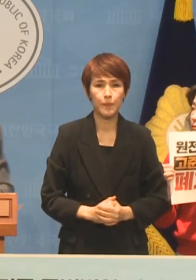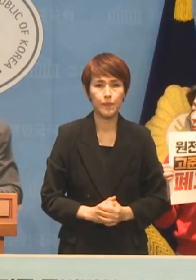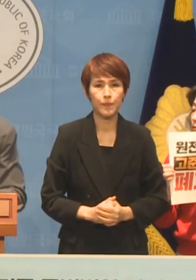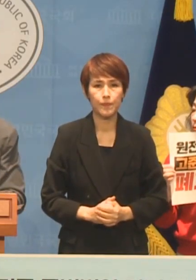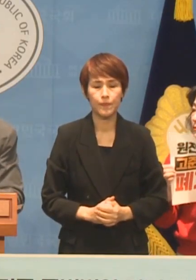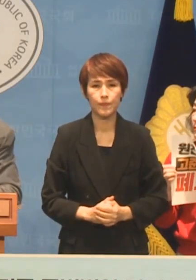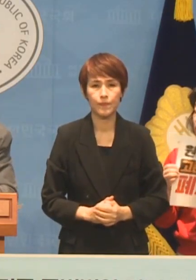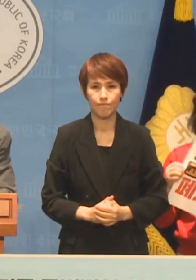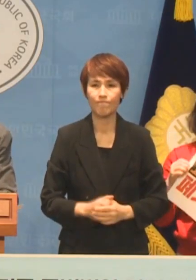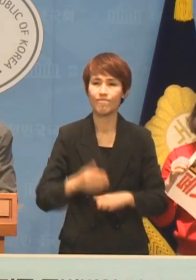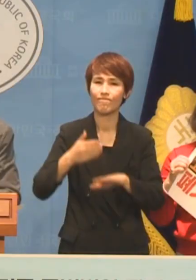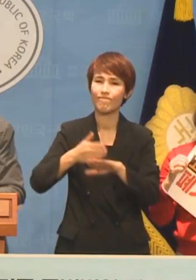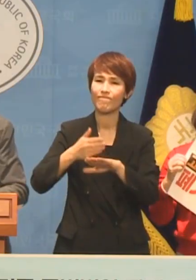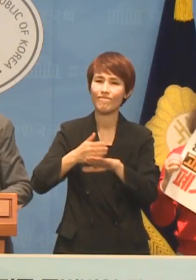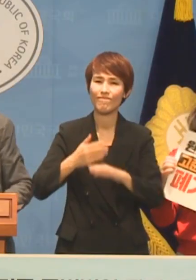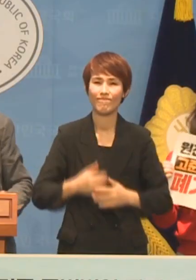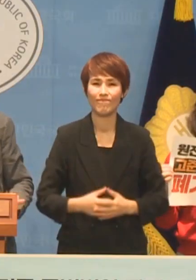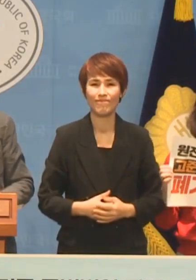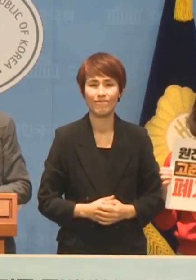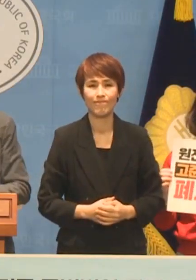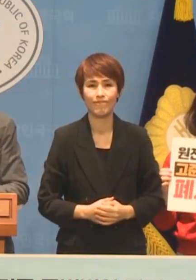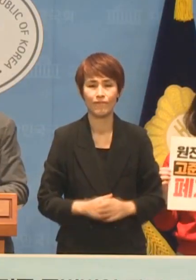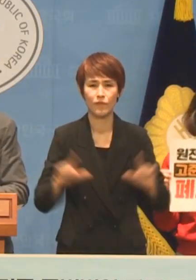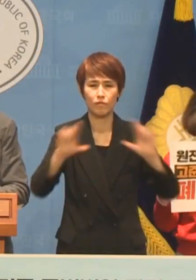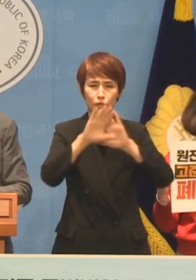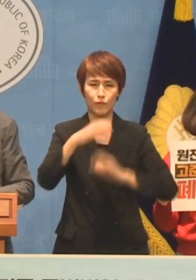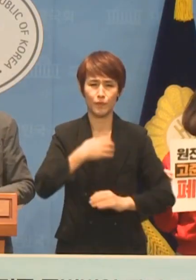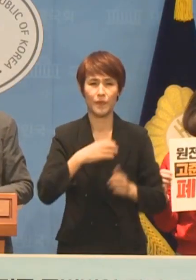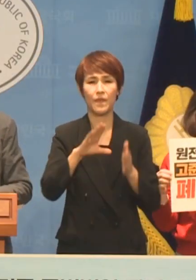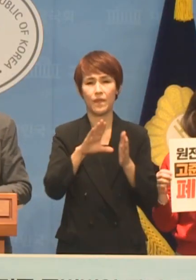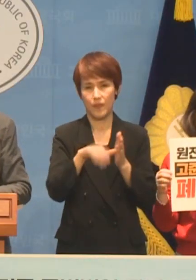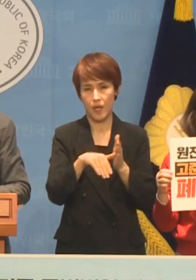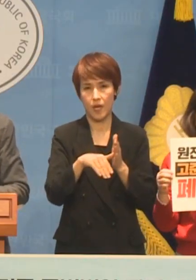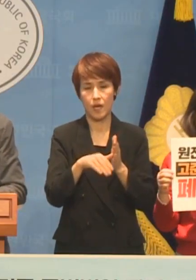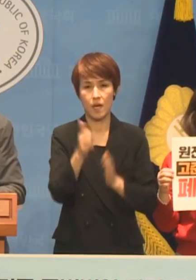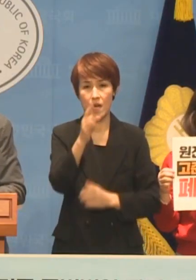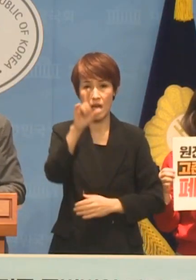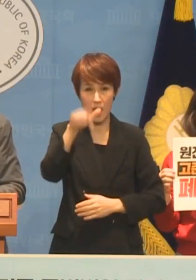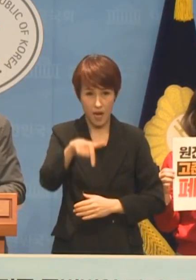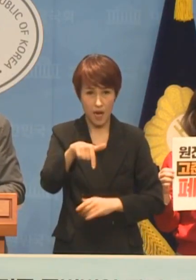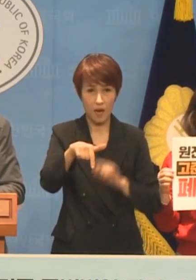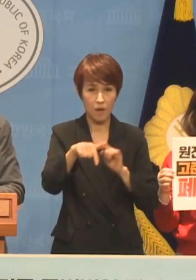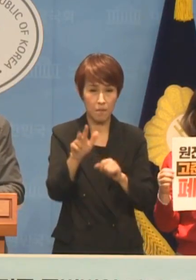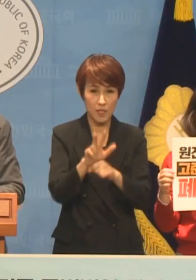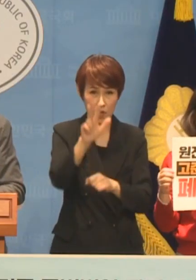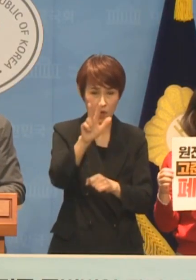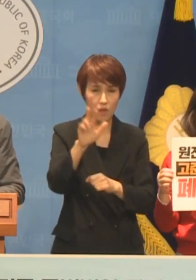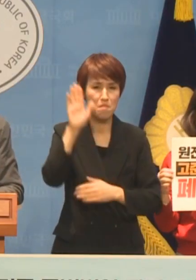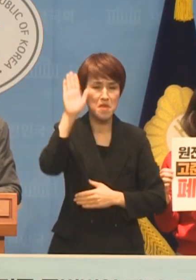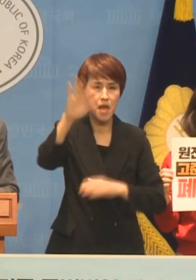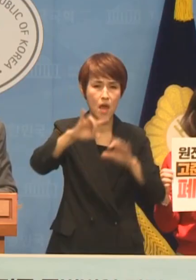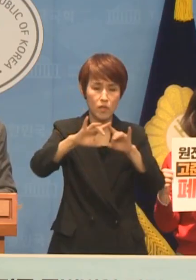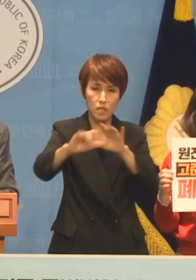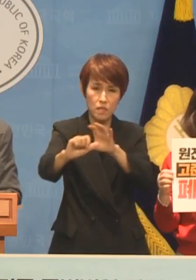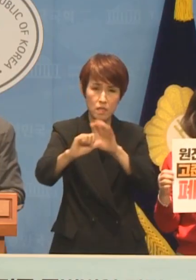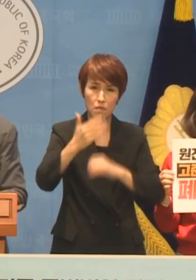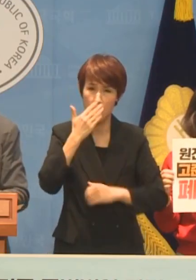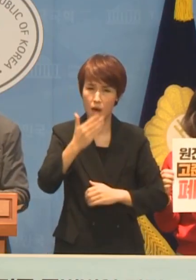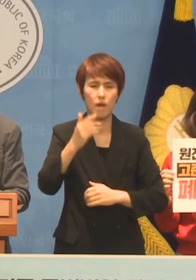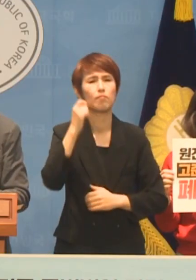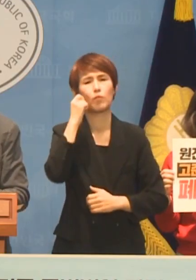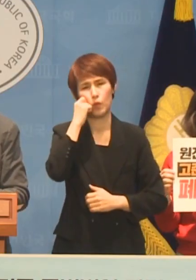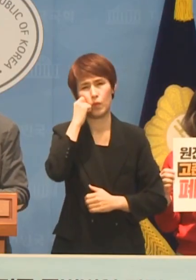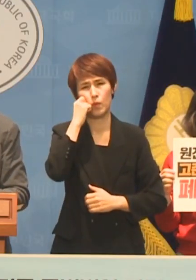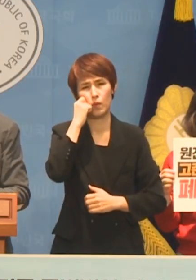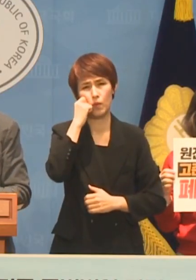예, 의원님 고맙습니다. 기후위기 시대에 핵발전이 우리의 미래의 에너지 대안이 될 수 없다는 것을 여러 가지 통계